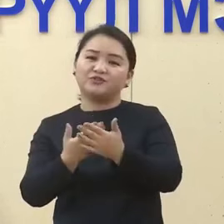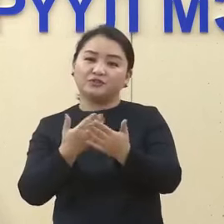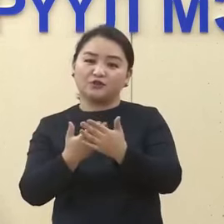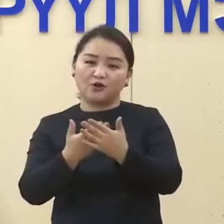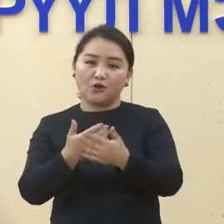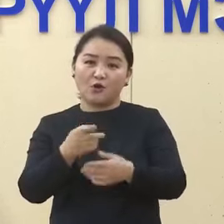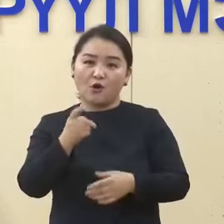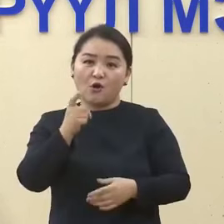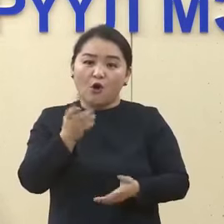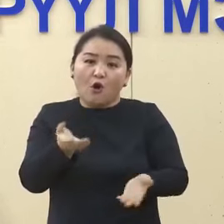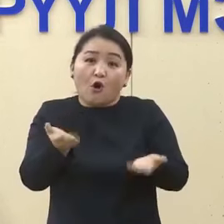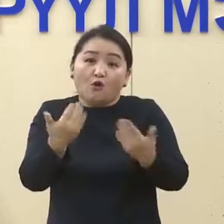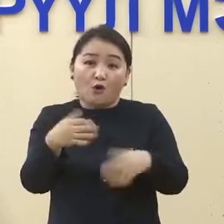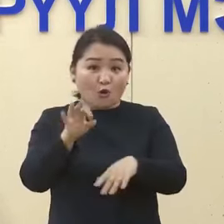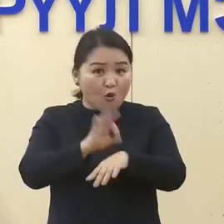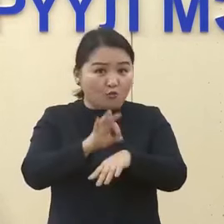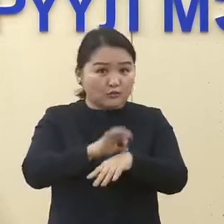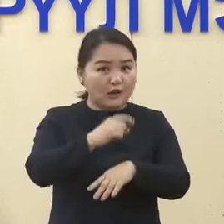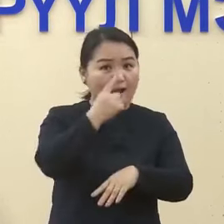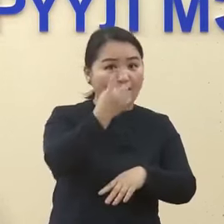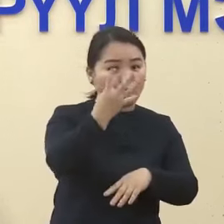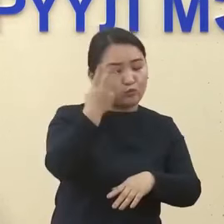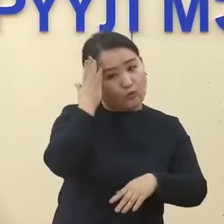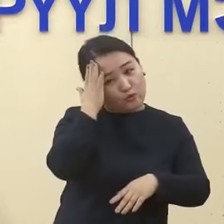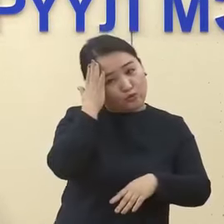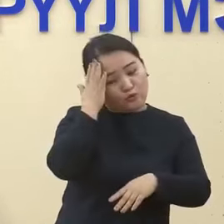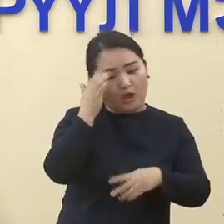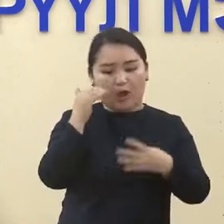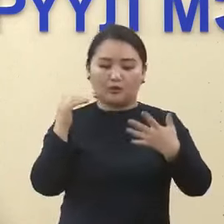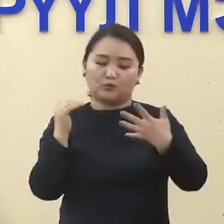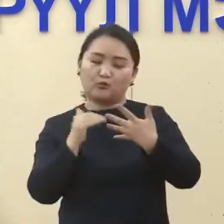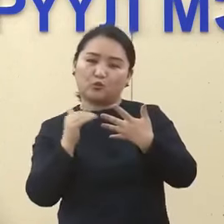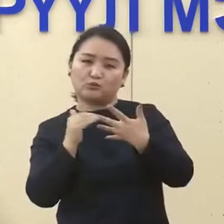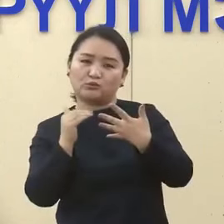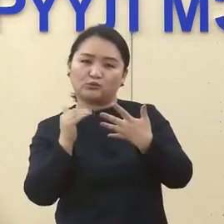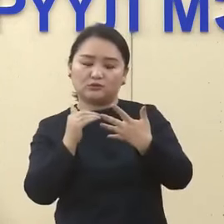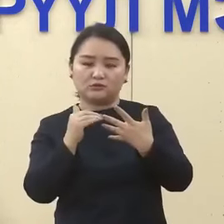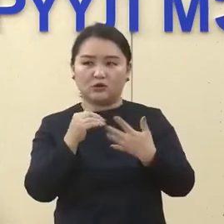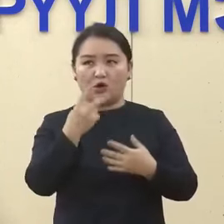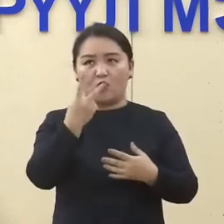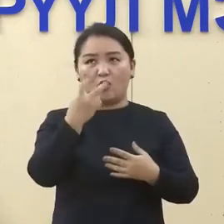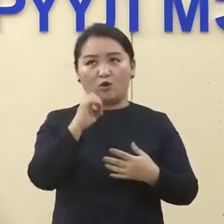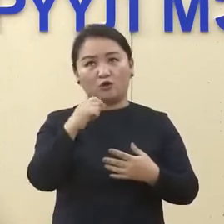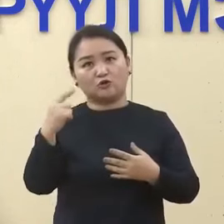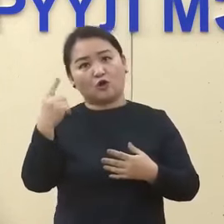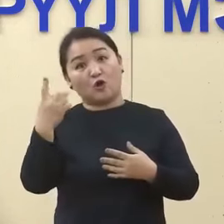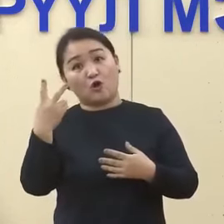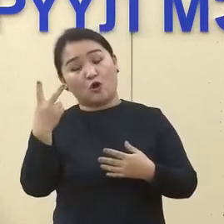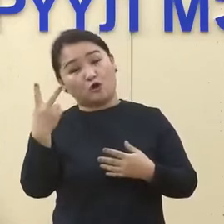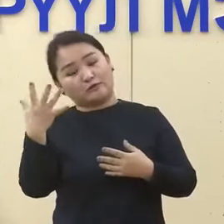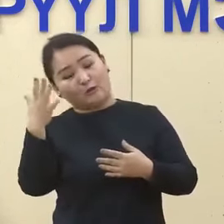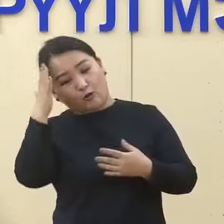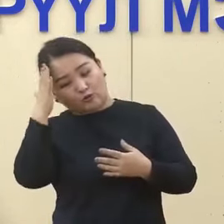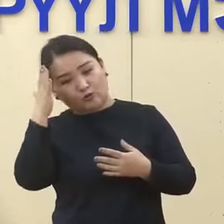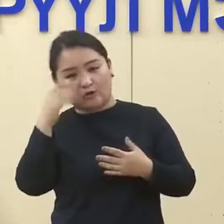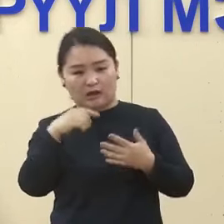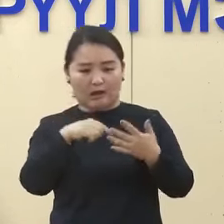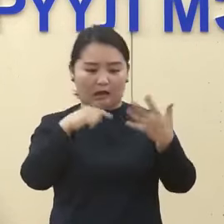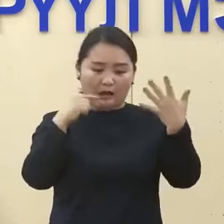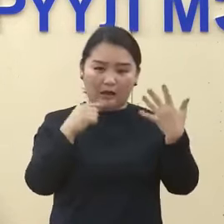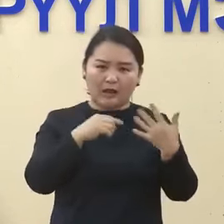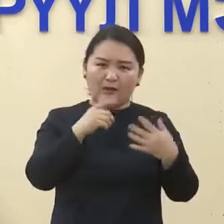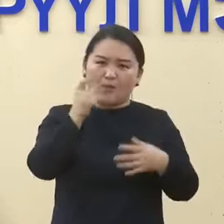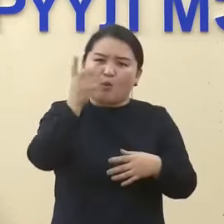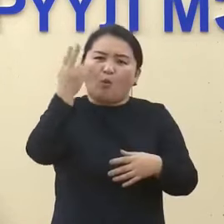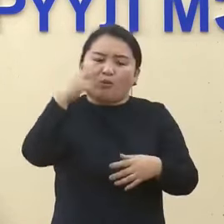бол нэг 14 хоног. За, дунд зэргийн өвчтөн бол нэг 20-аас 25 хоног. За, хүнд өвчтөн бол ер нь 6-аас 7